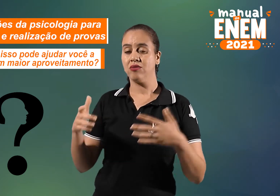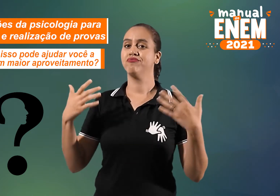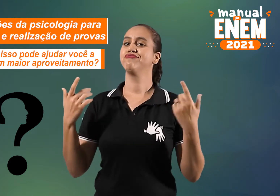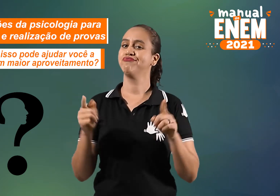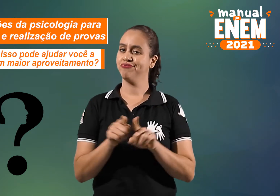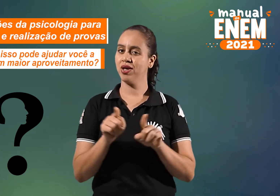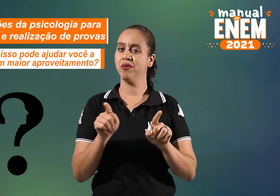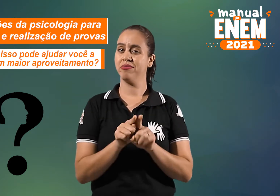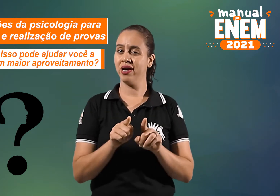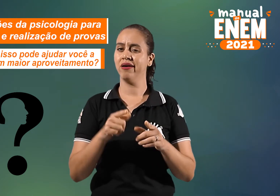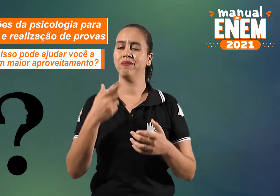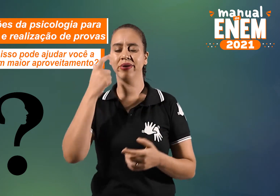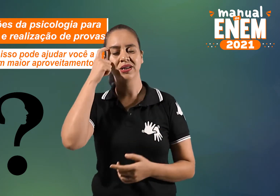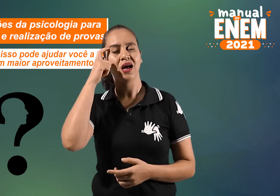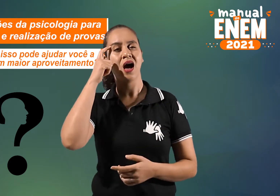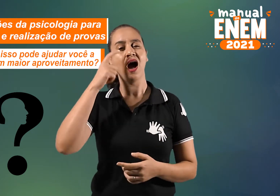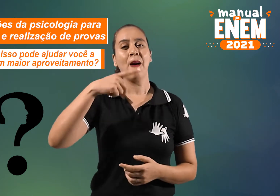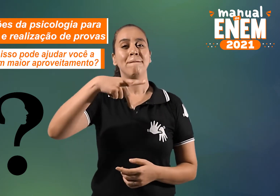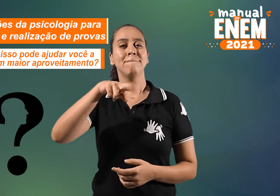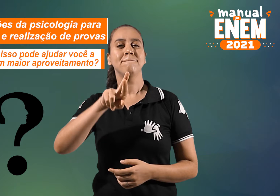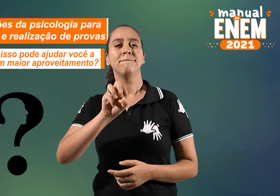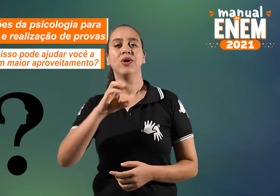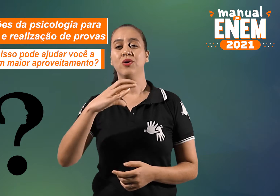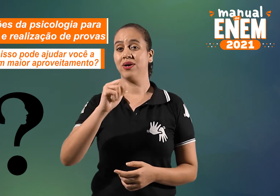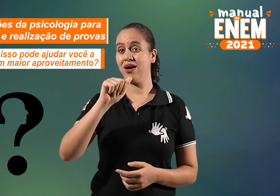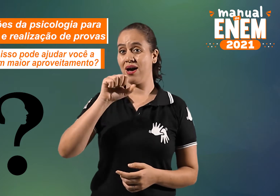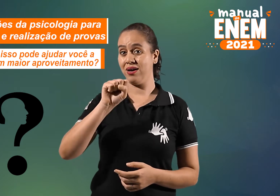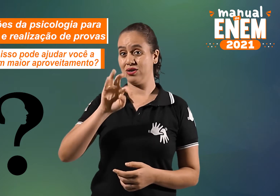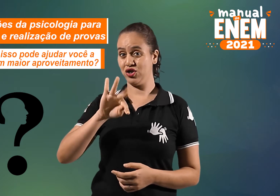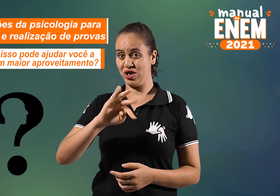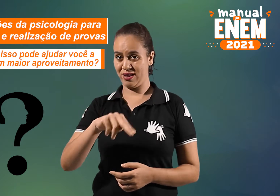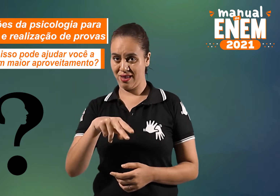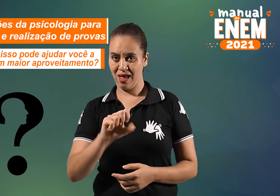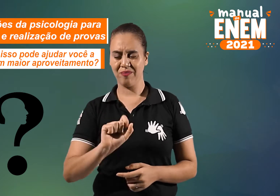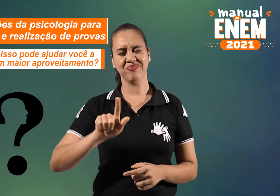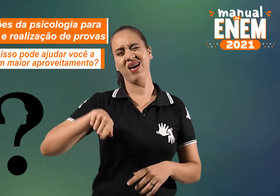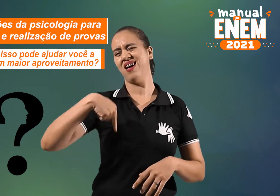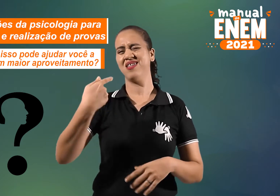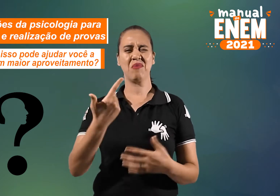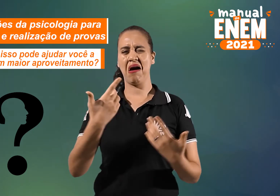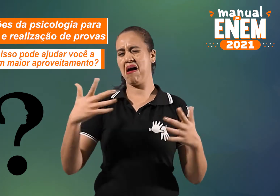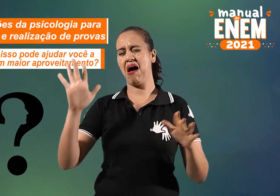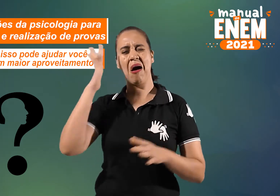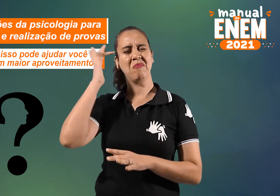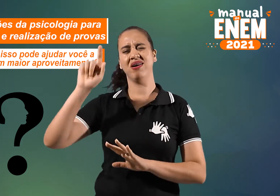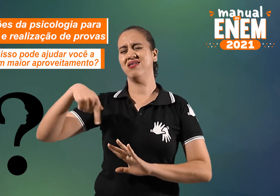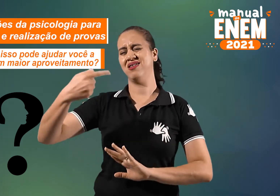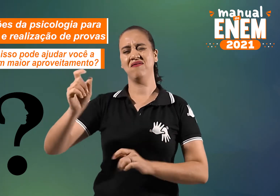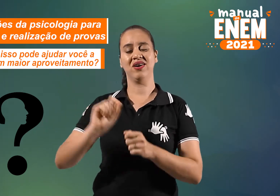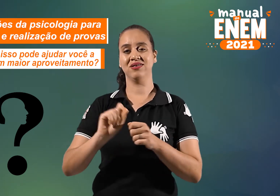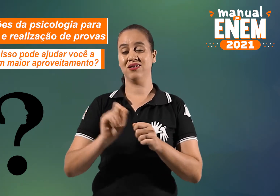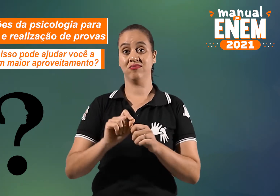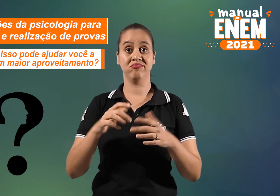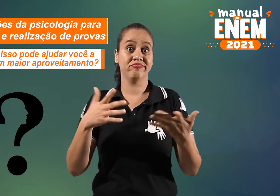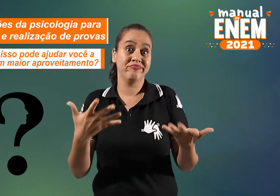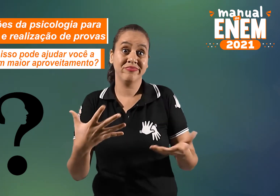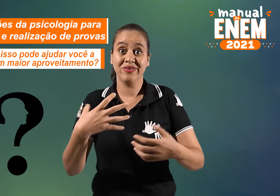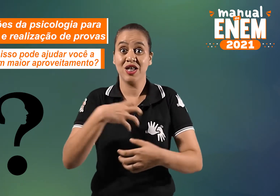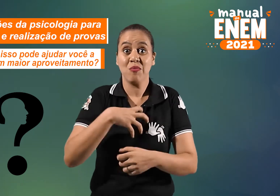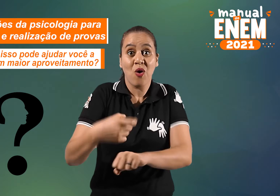também. Quem nunca deixou para amanhã o que poderia fazer hoje? E as emoções? A alegria, a tristeza, a raiva, o medo, entre